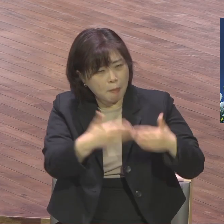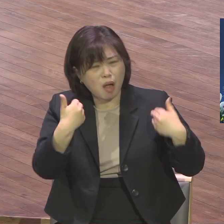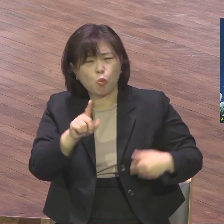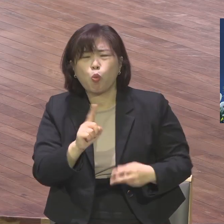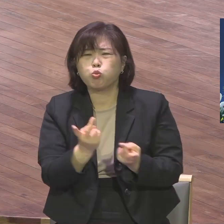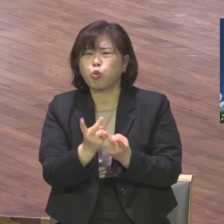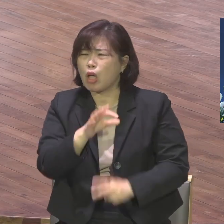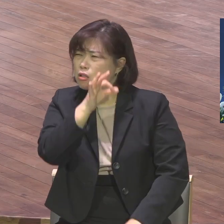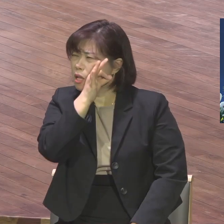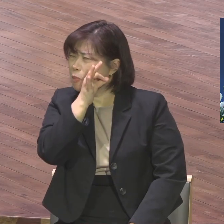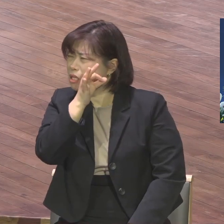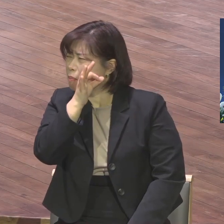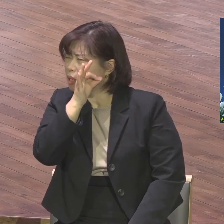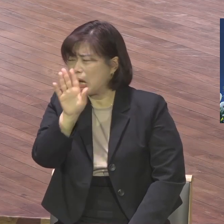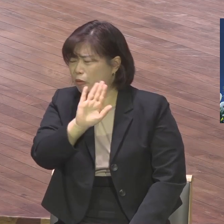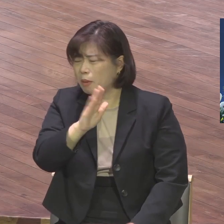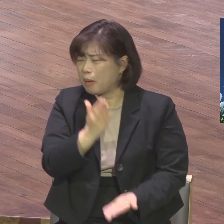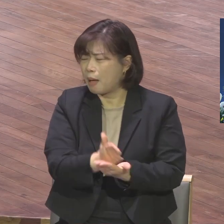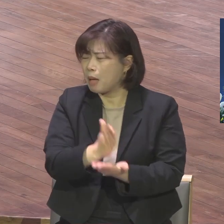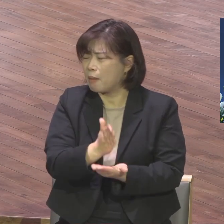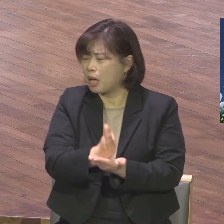살려야지, 살려야지 지금.